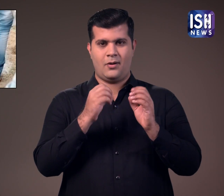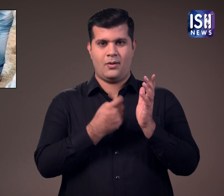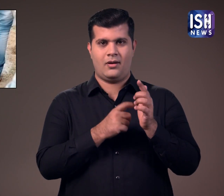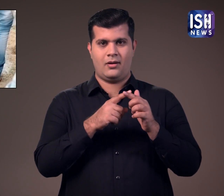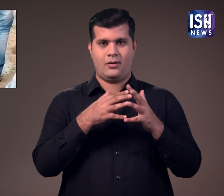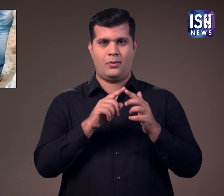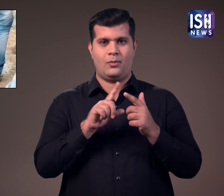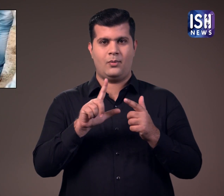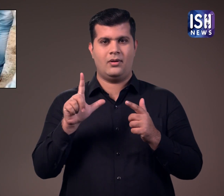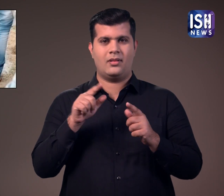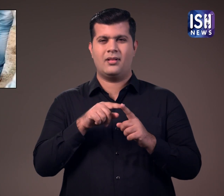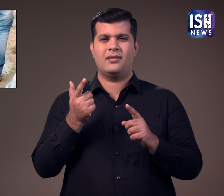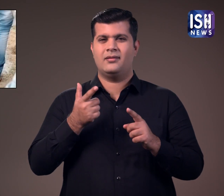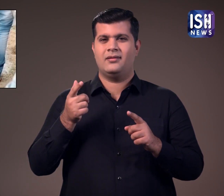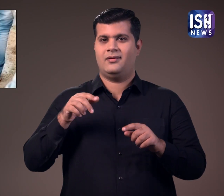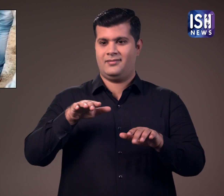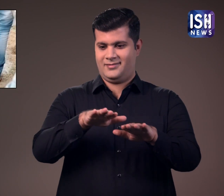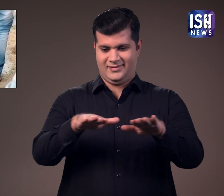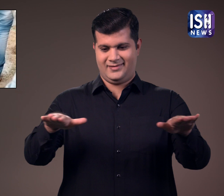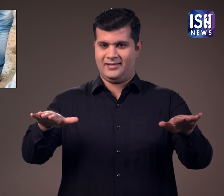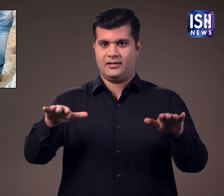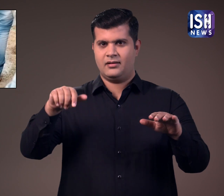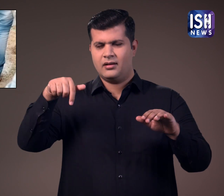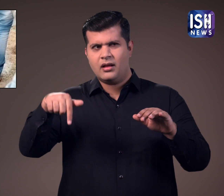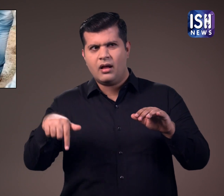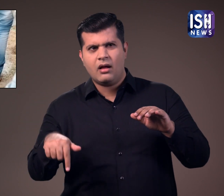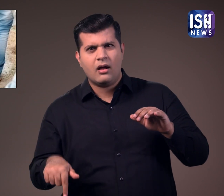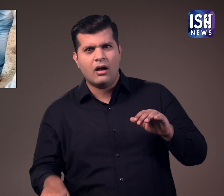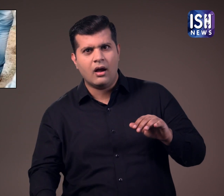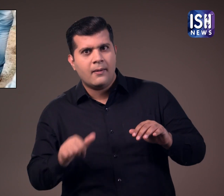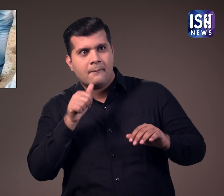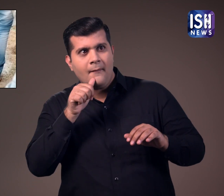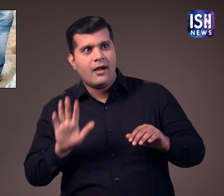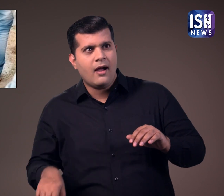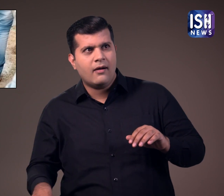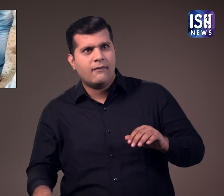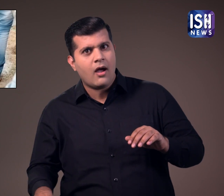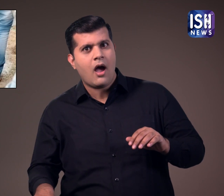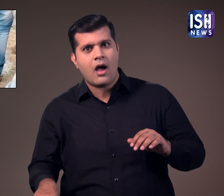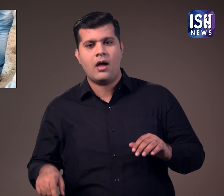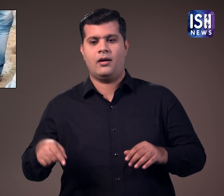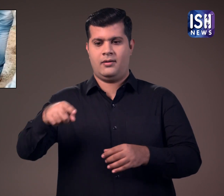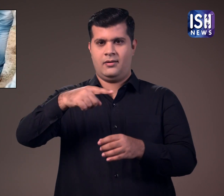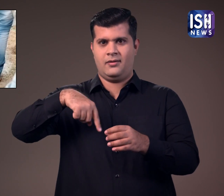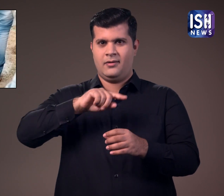बोर्वेल एक पानी का कुवा होता है, जो 100 से 1.5-100 फीट गहरा होता है,